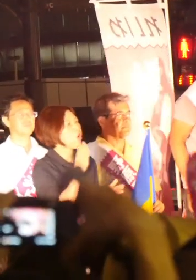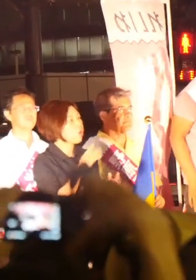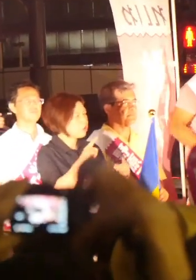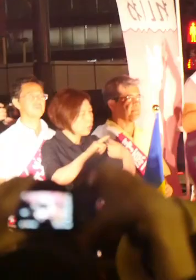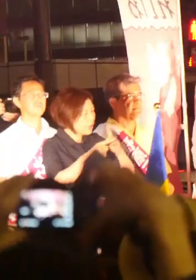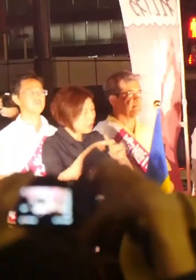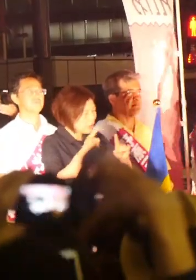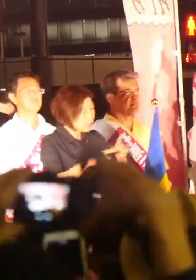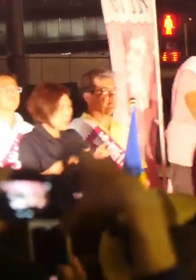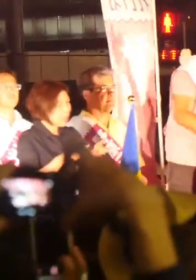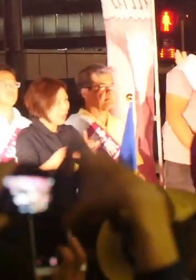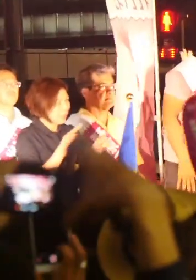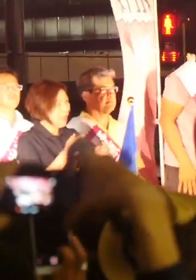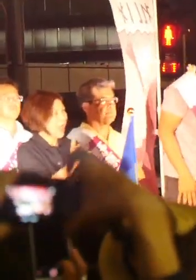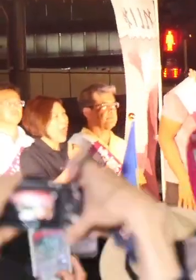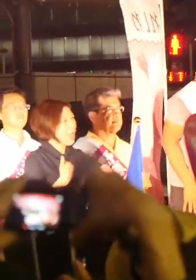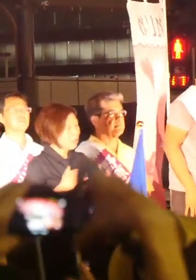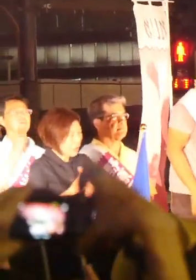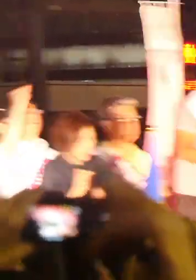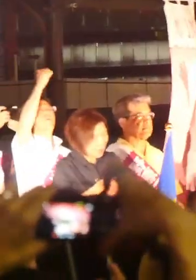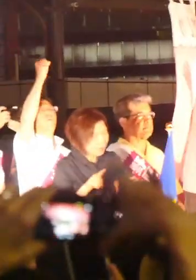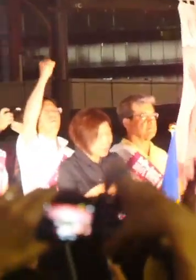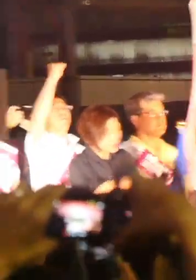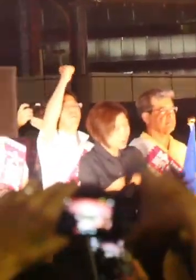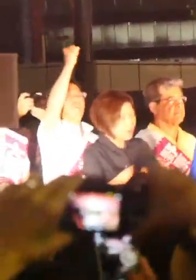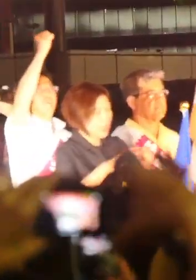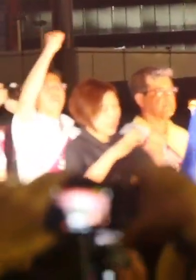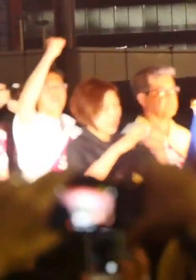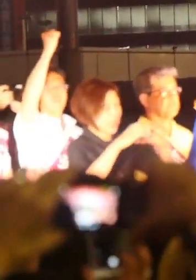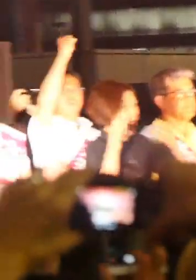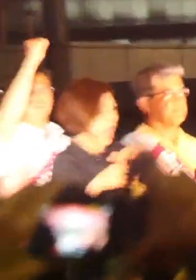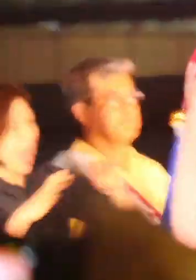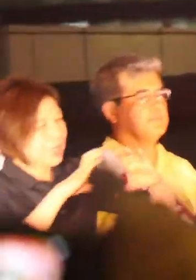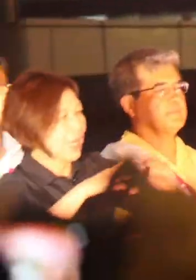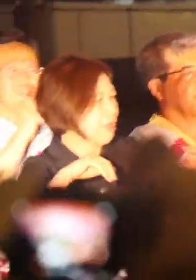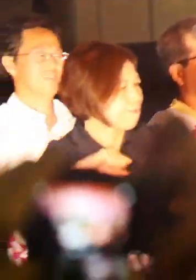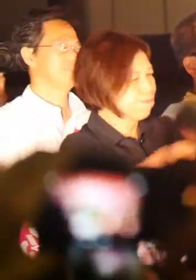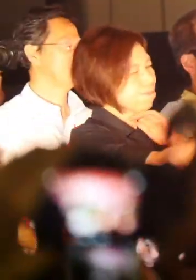間と一緒に風穴開けに行くんですよ。力を貸していただきたい。